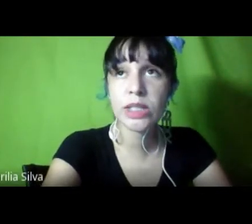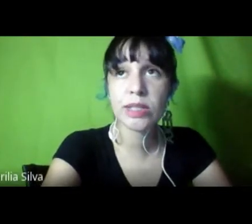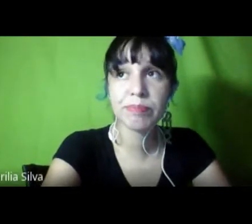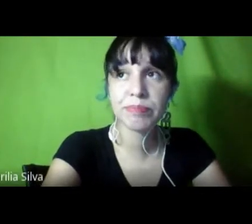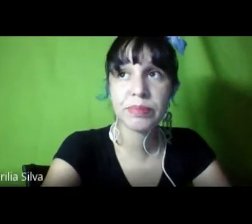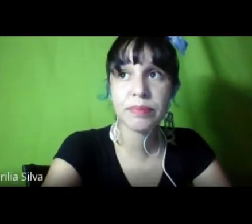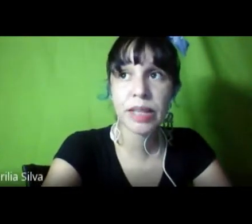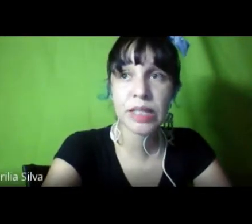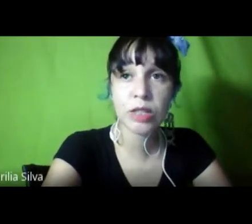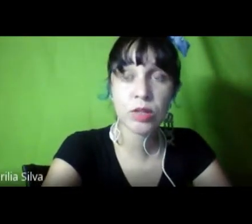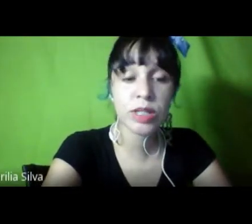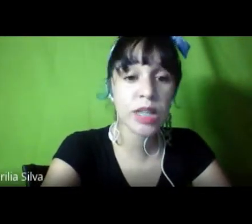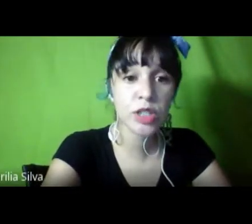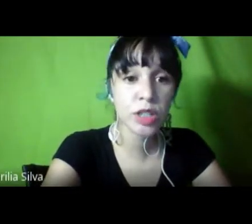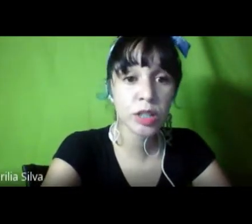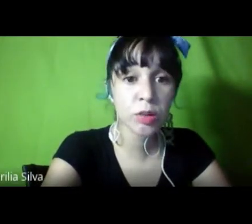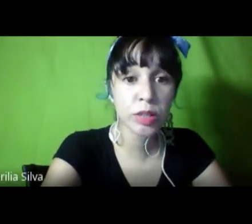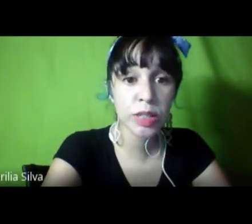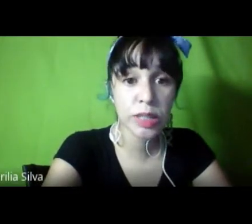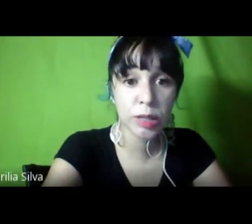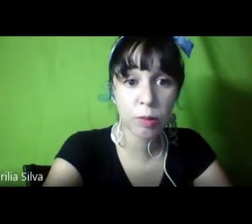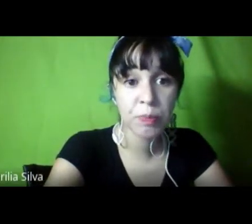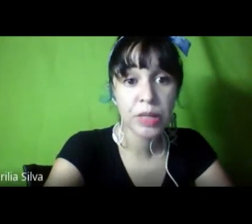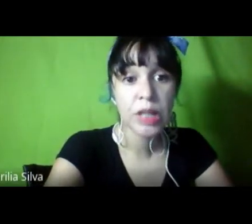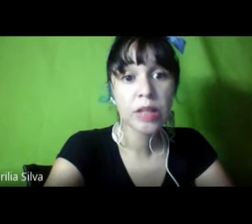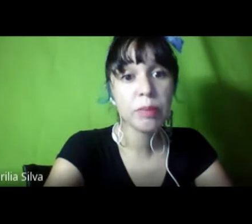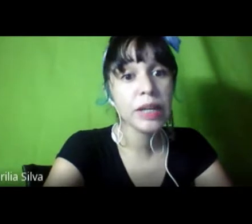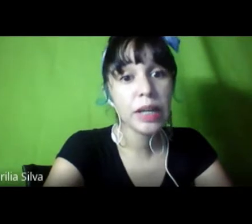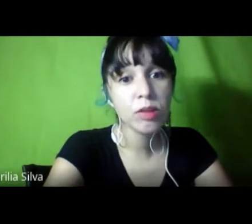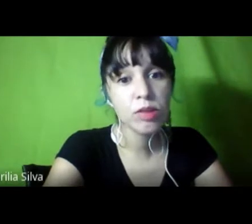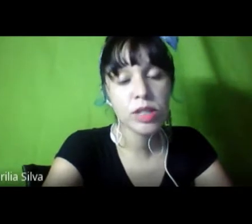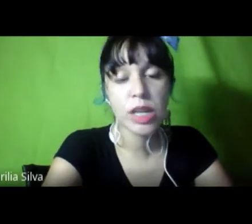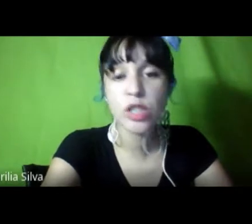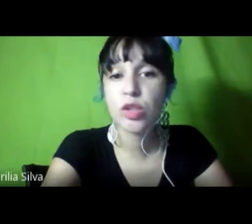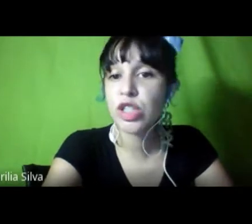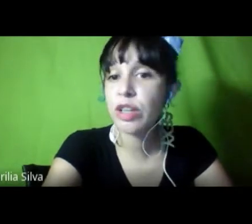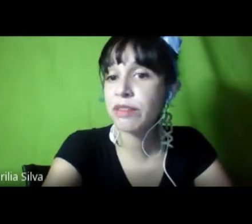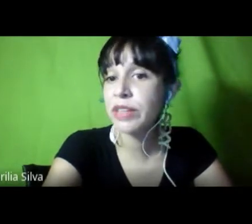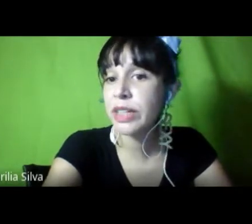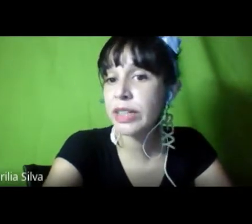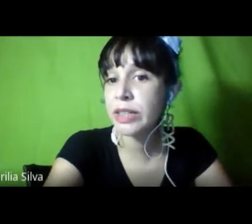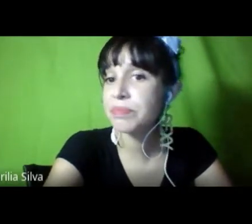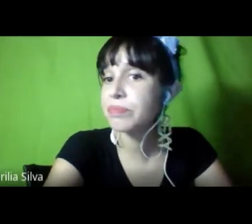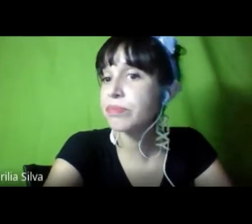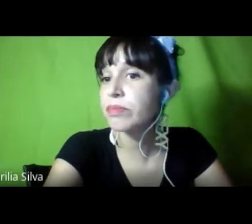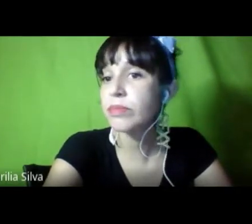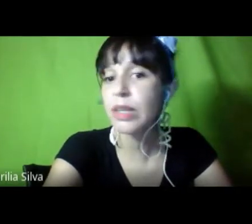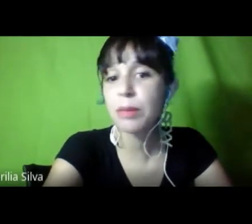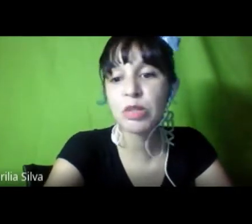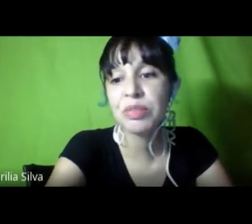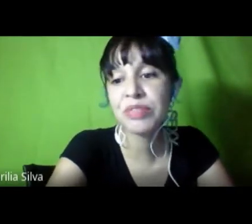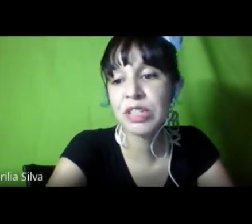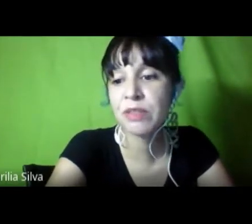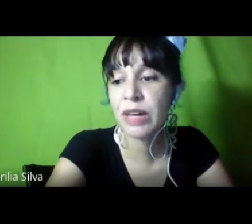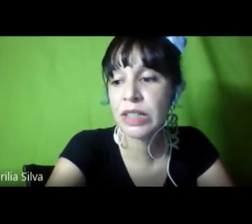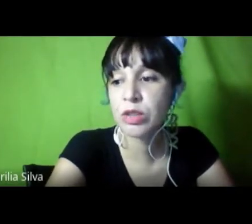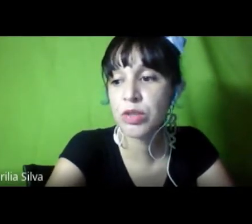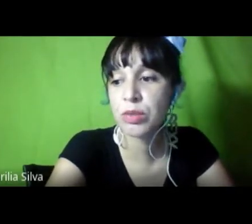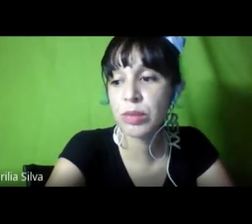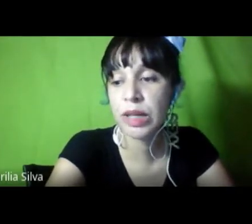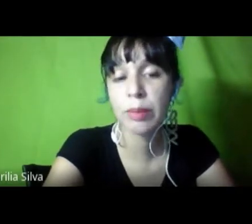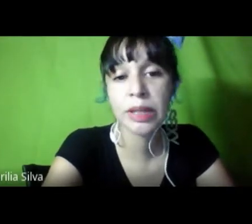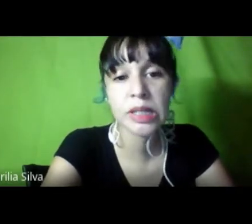toda essa atrocidade que anda acontecendo. Também negros, né, de origem africana, mais uma vez